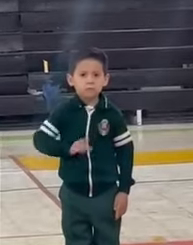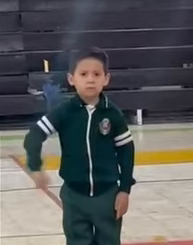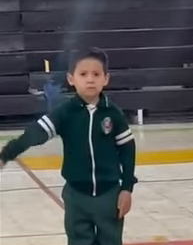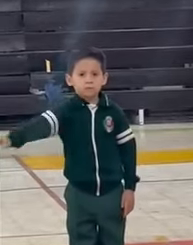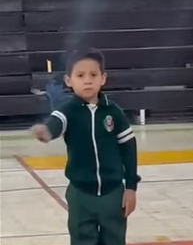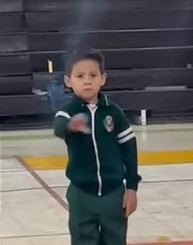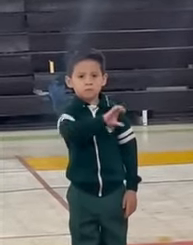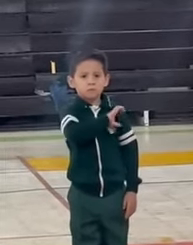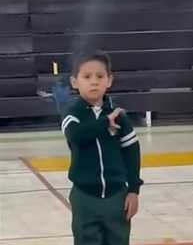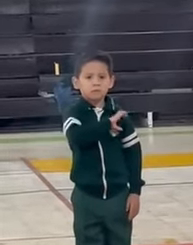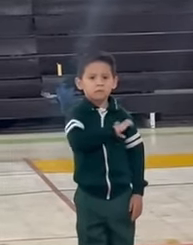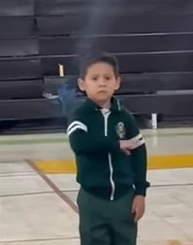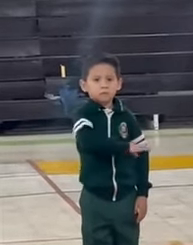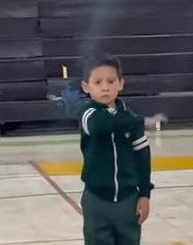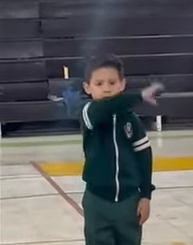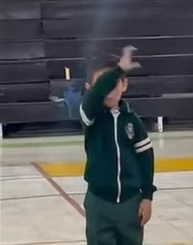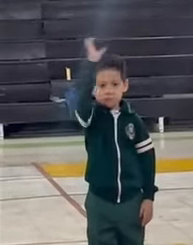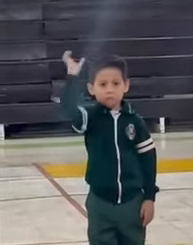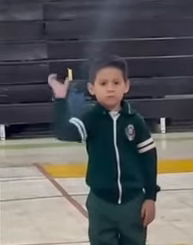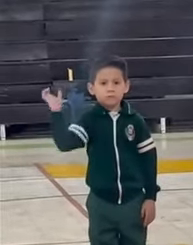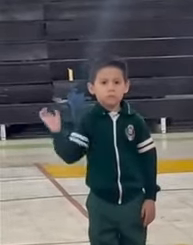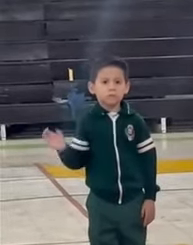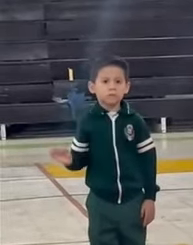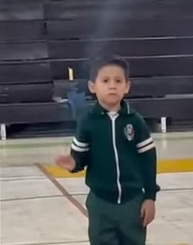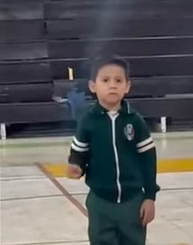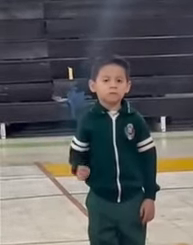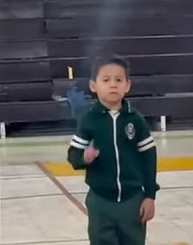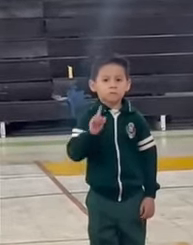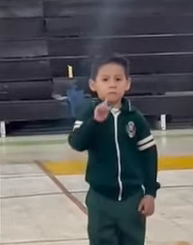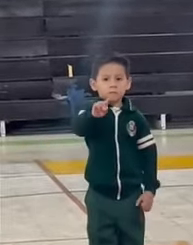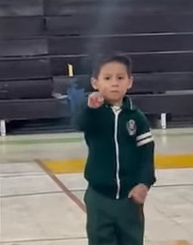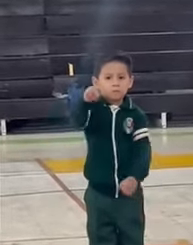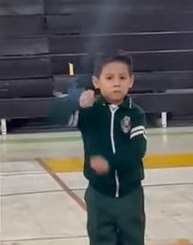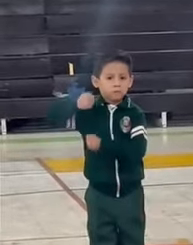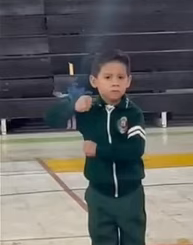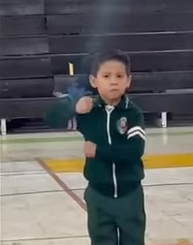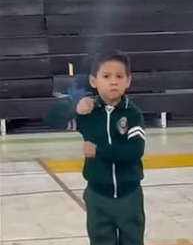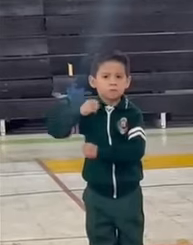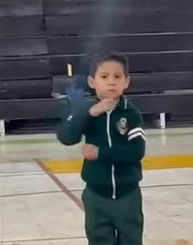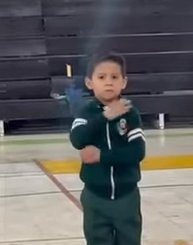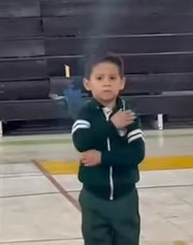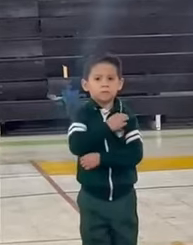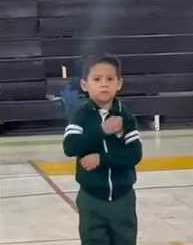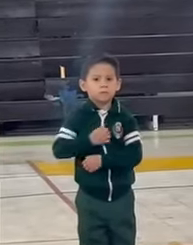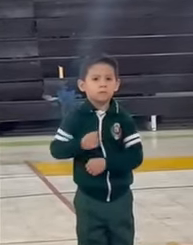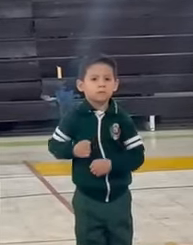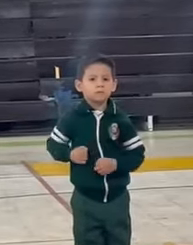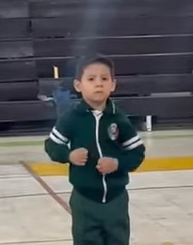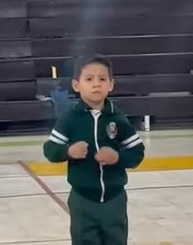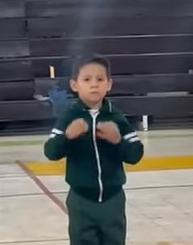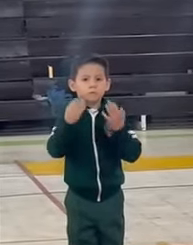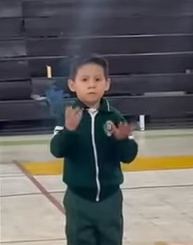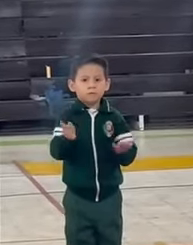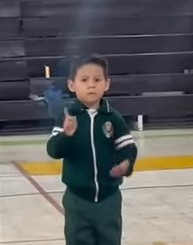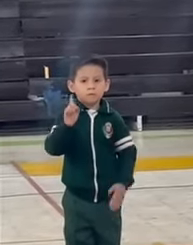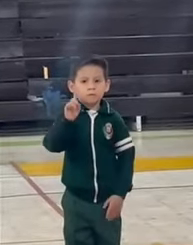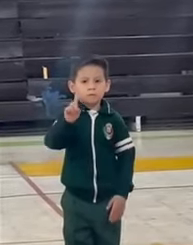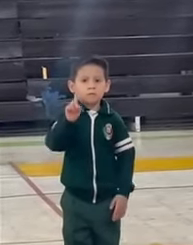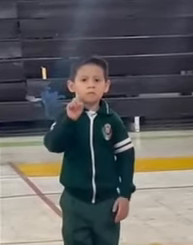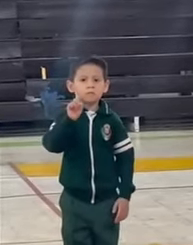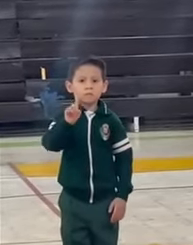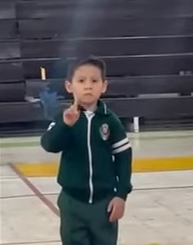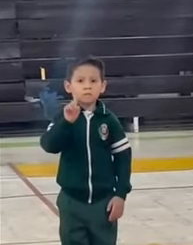parte a querida del cielo, un soldado en cada hijo de Dios,